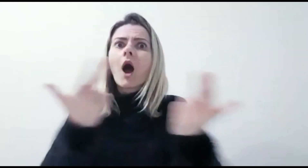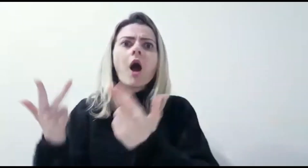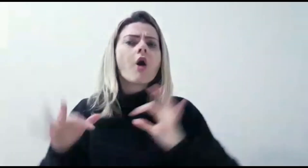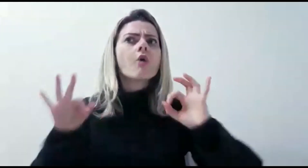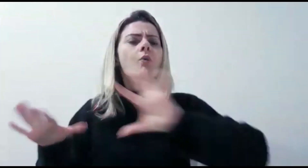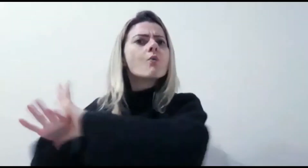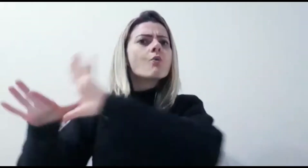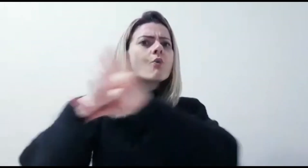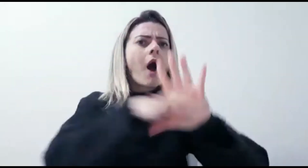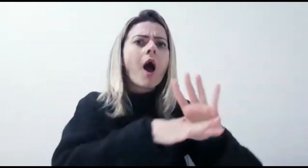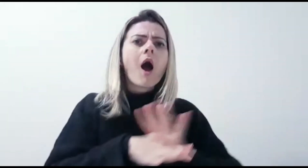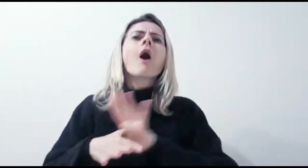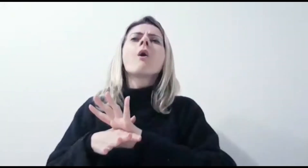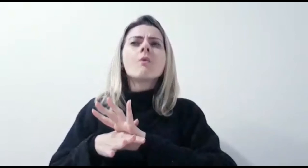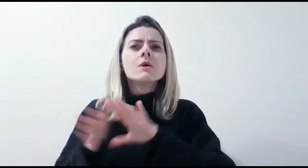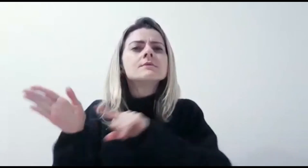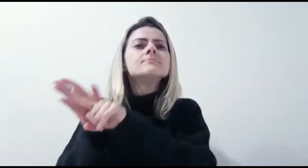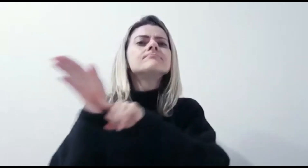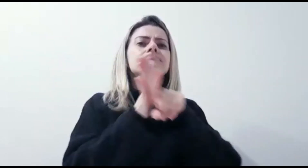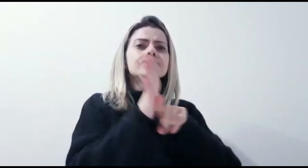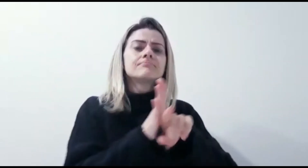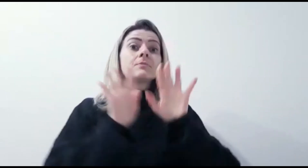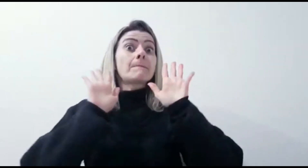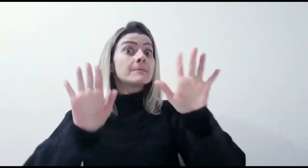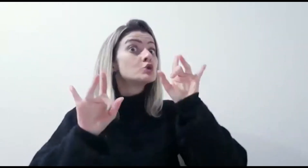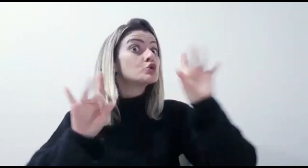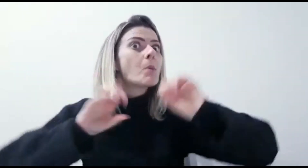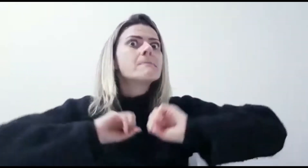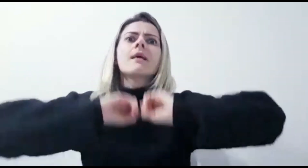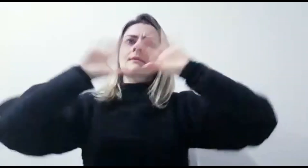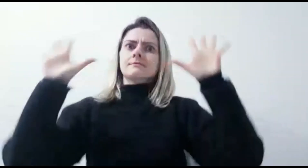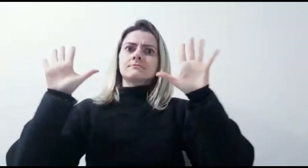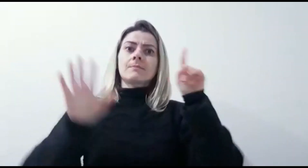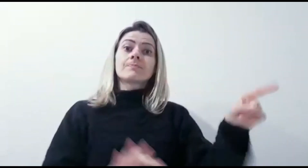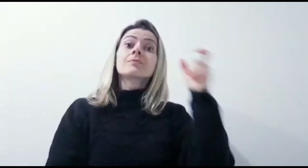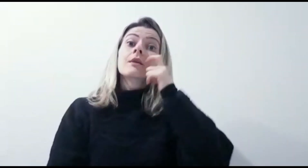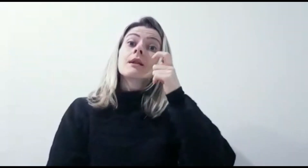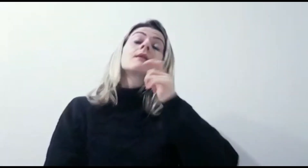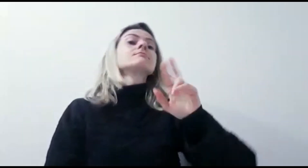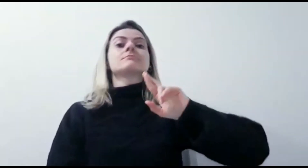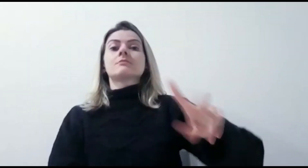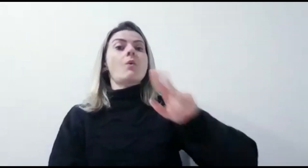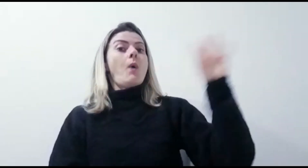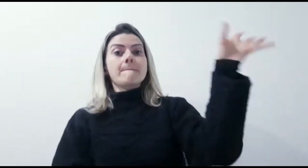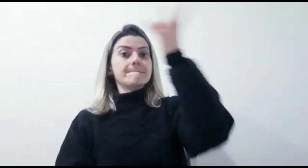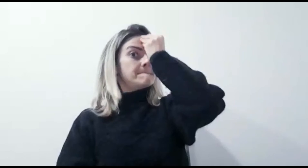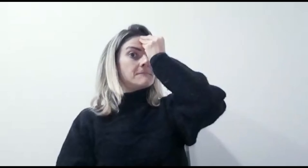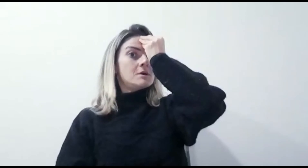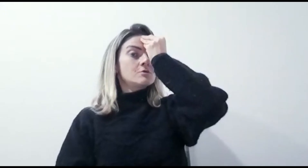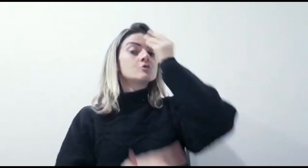médiuns respondiam igual: Deus é inteligência suprema, a causa primária de todas as coisas. Então,